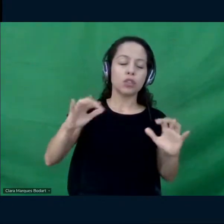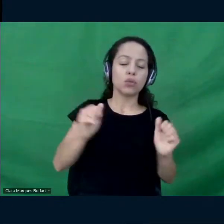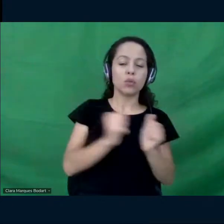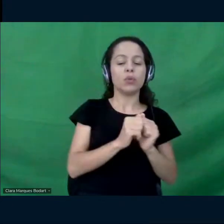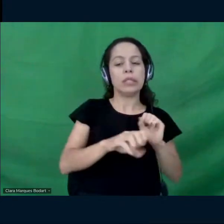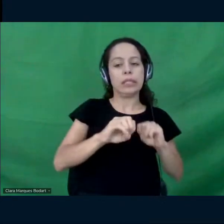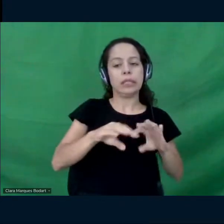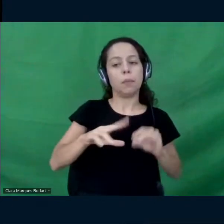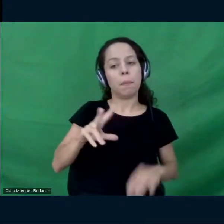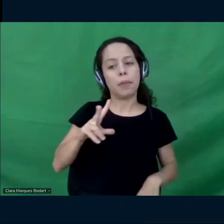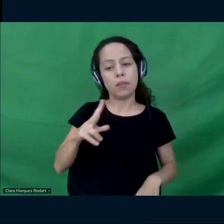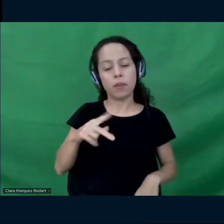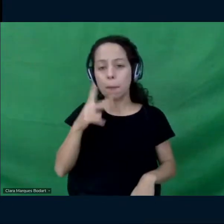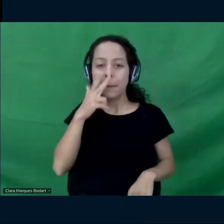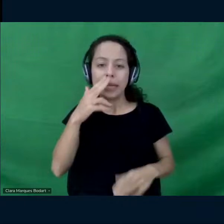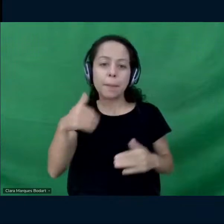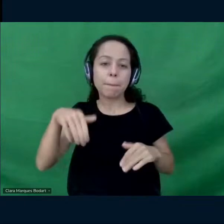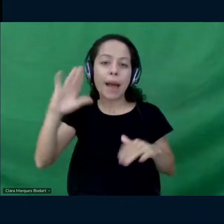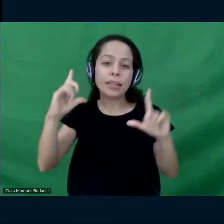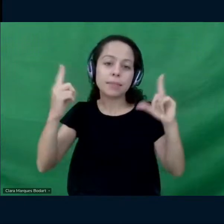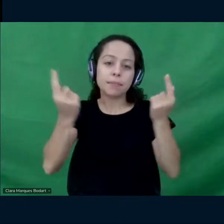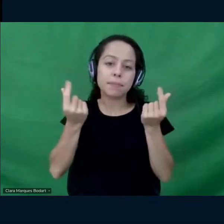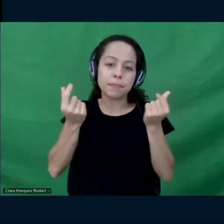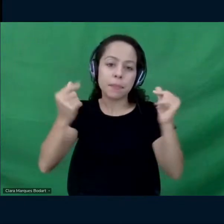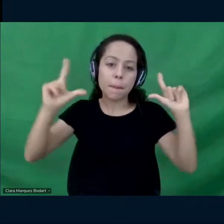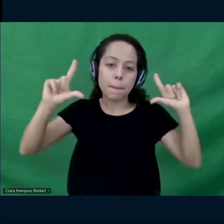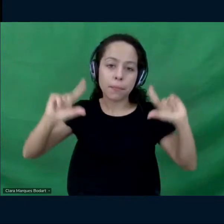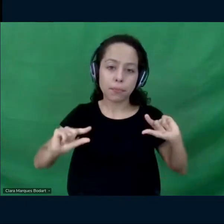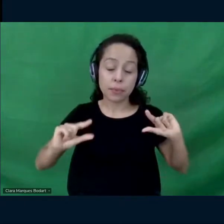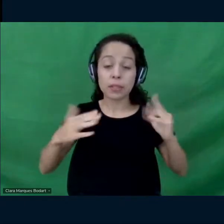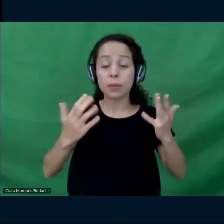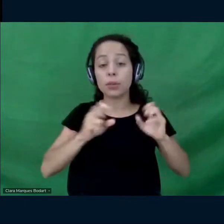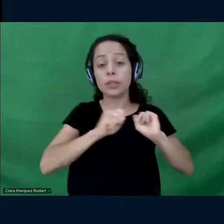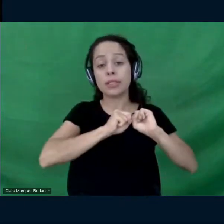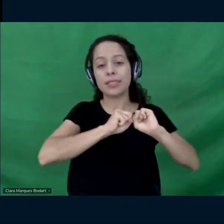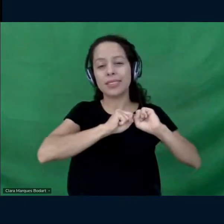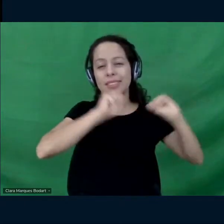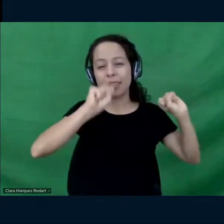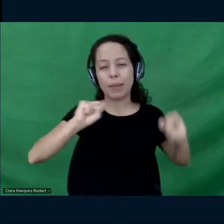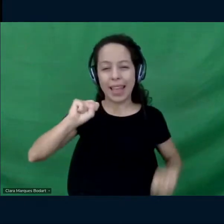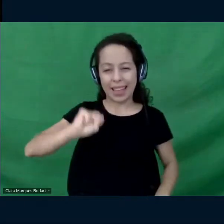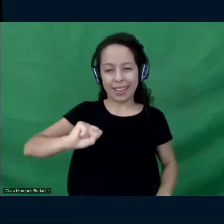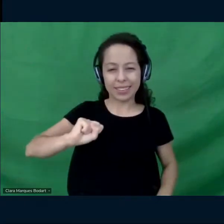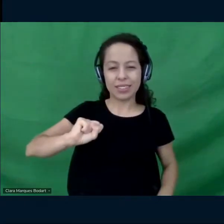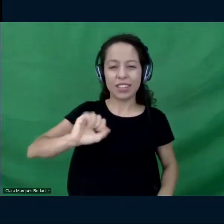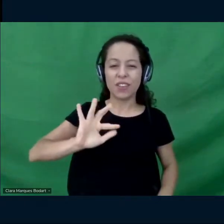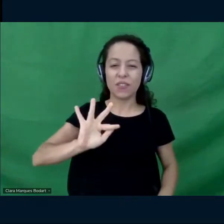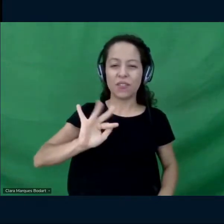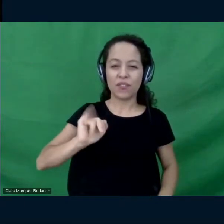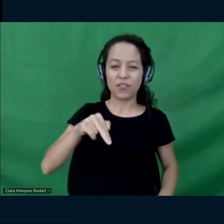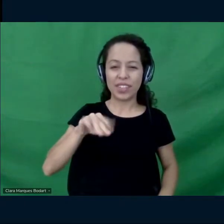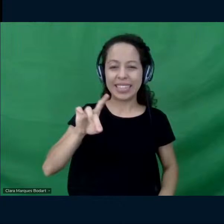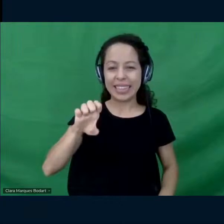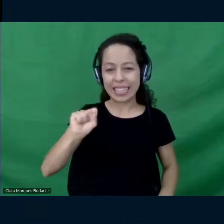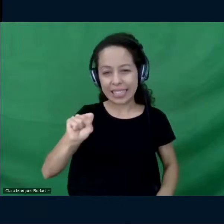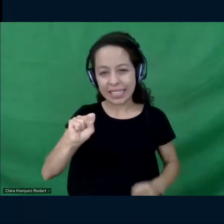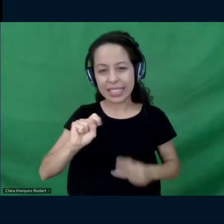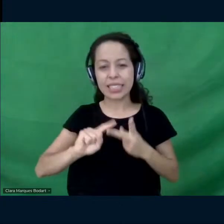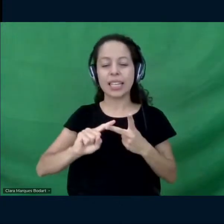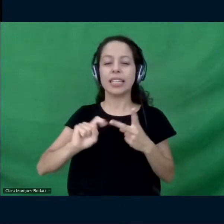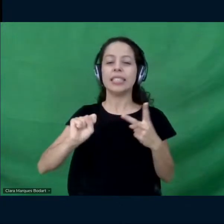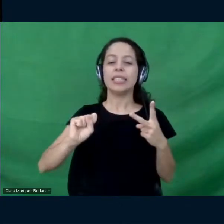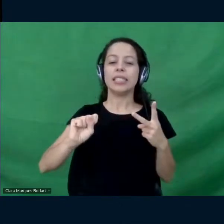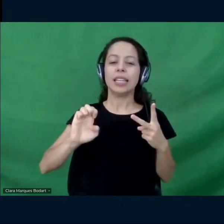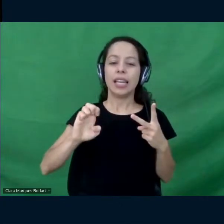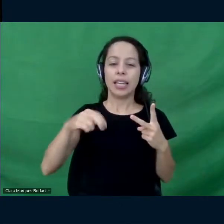E o sistema S, ainda por cima, lucra muito, né? Porque as parcerias seriam com Senai, Senac e outros